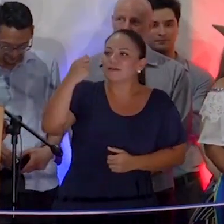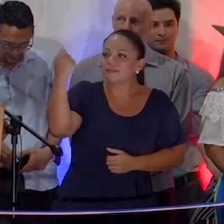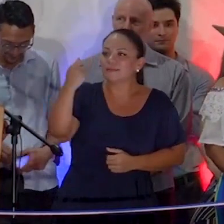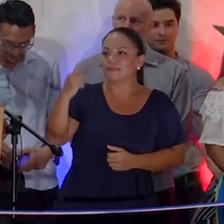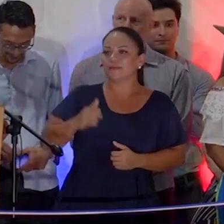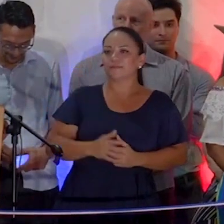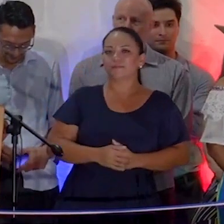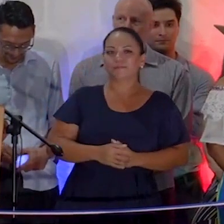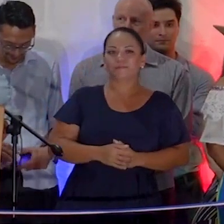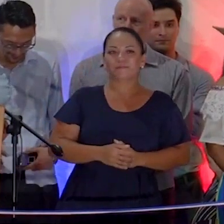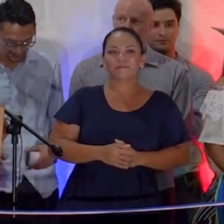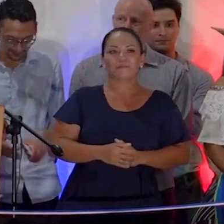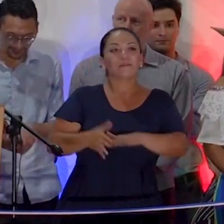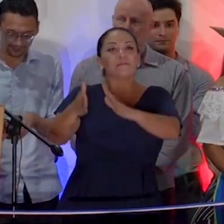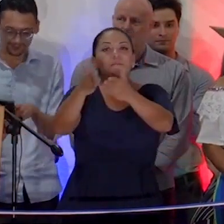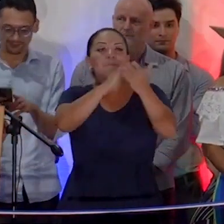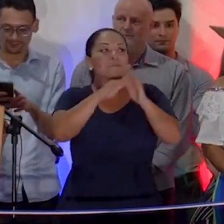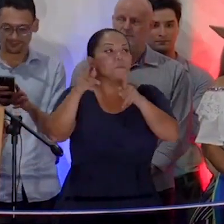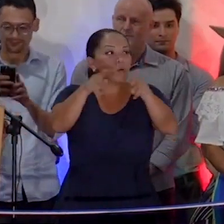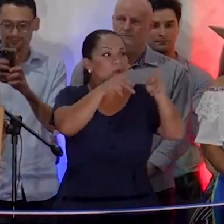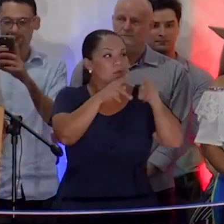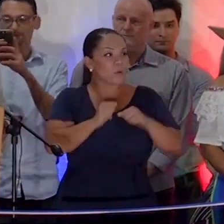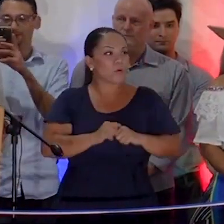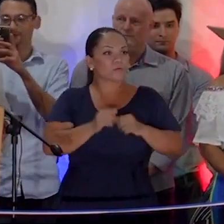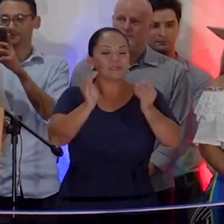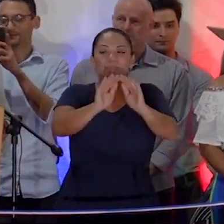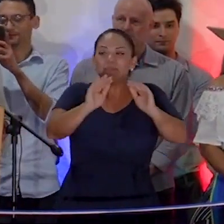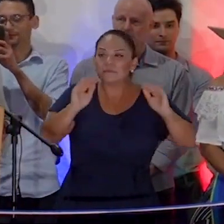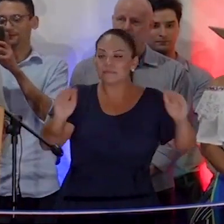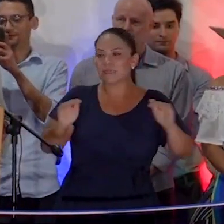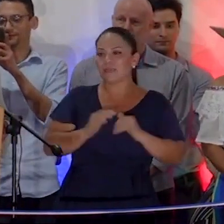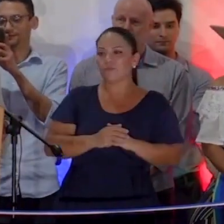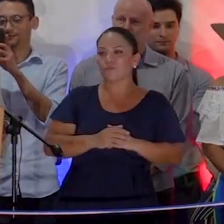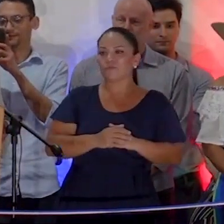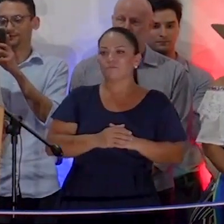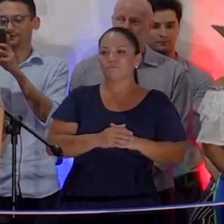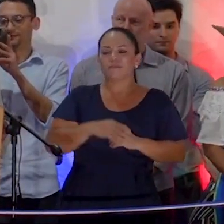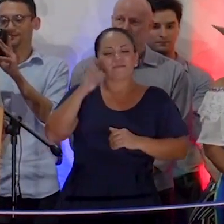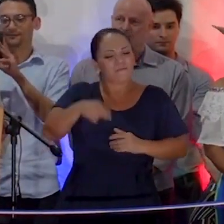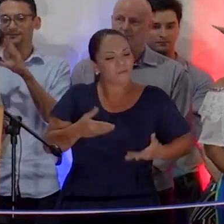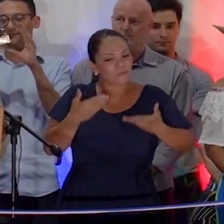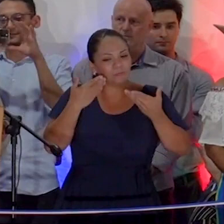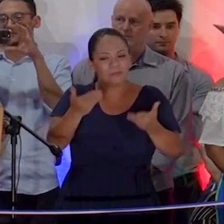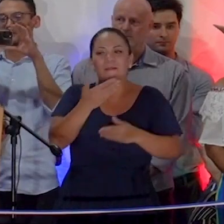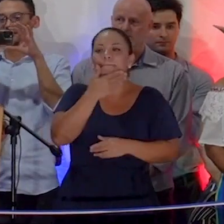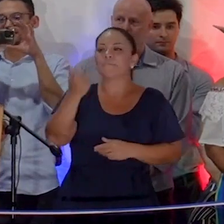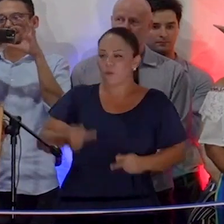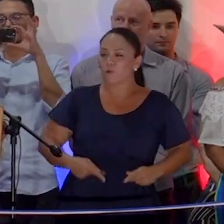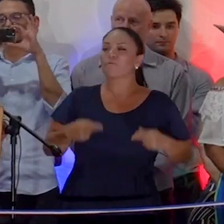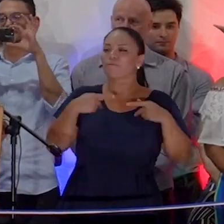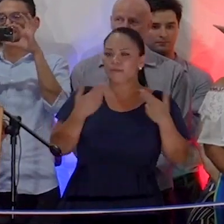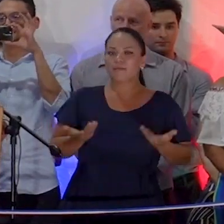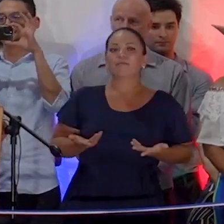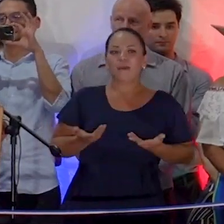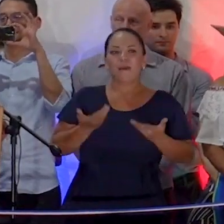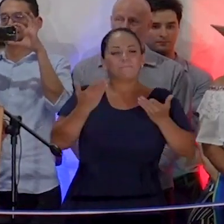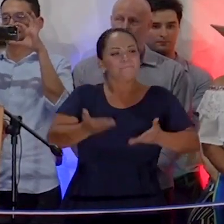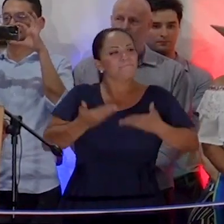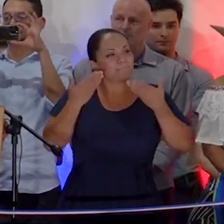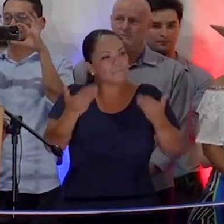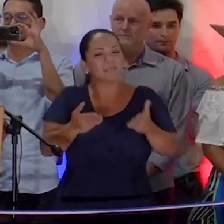Guanacaste, sus pobladores y sus niños merecen una mejor vida,